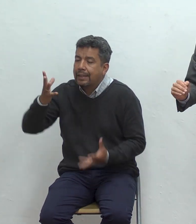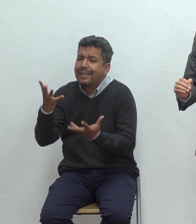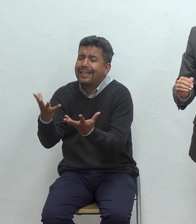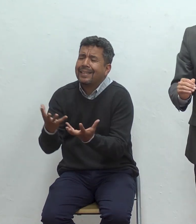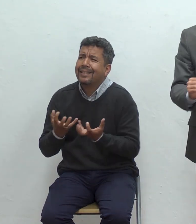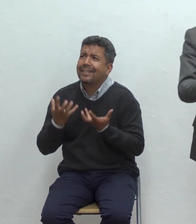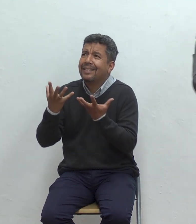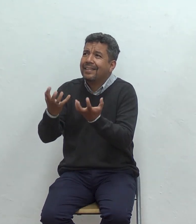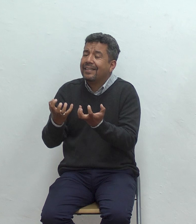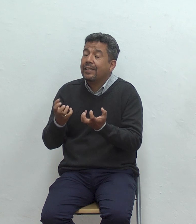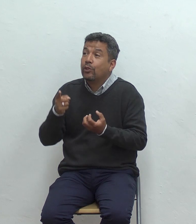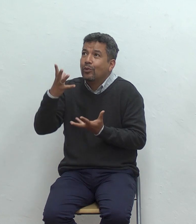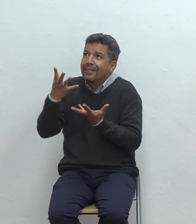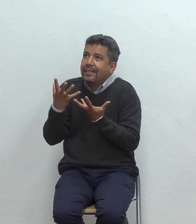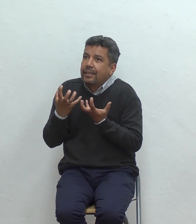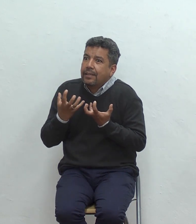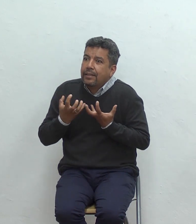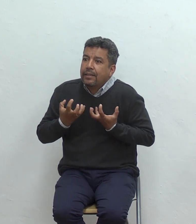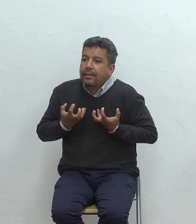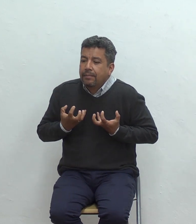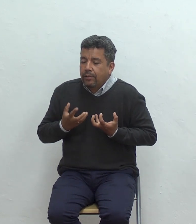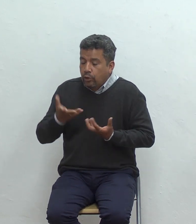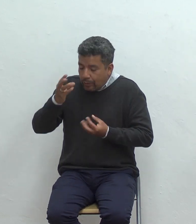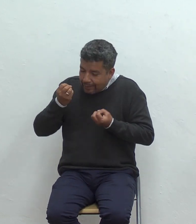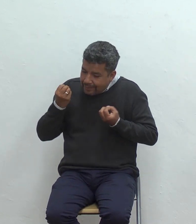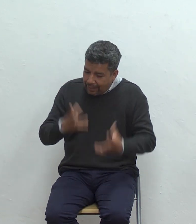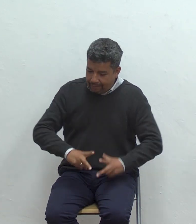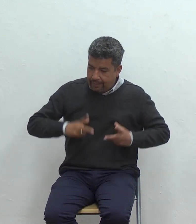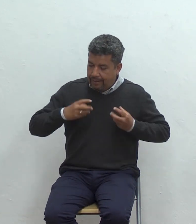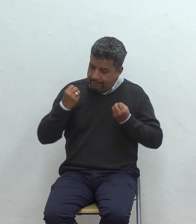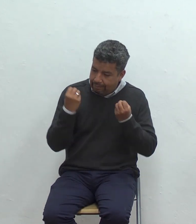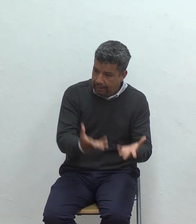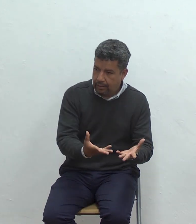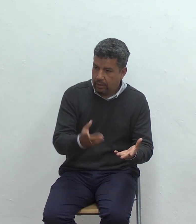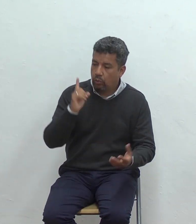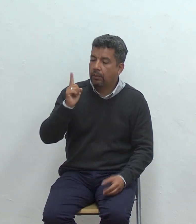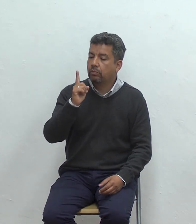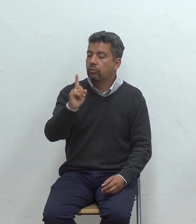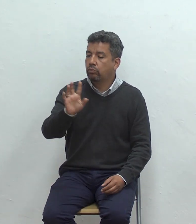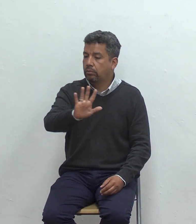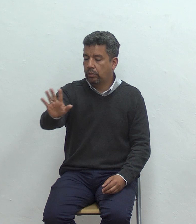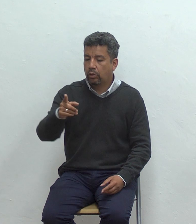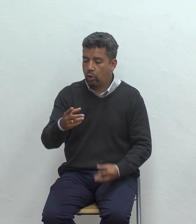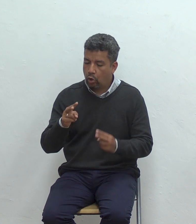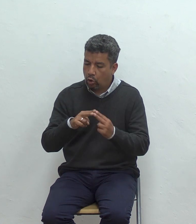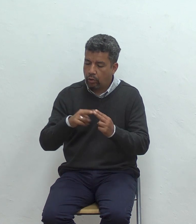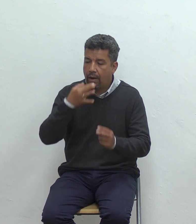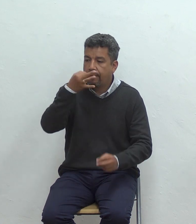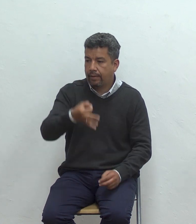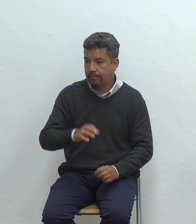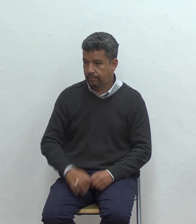anhela, Dios desea, Dios da la vida porque usted conozca la